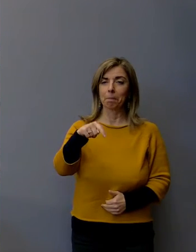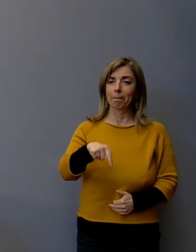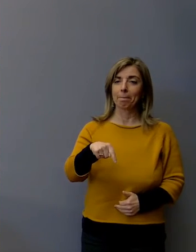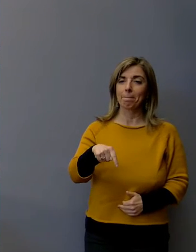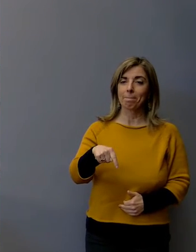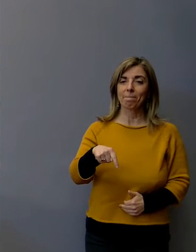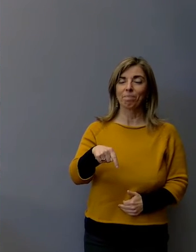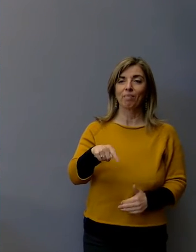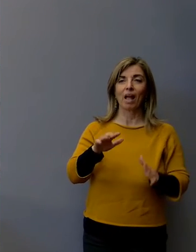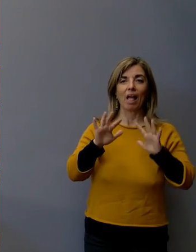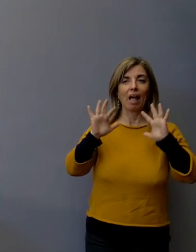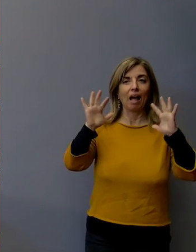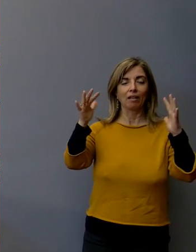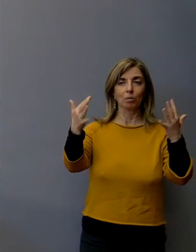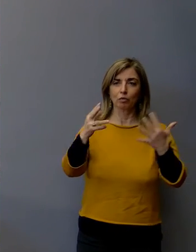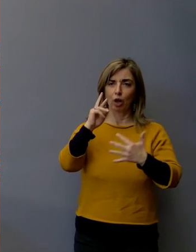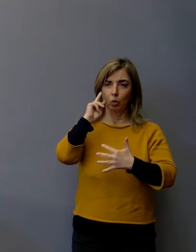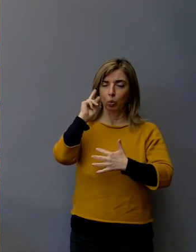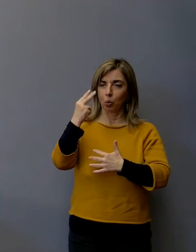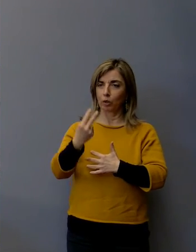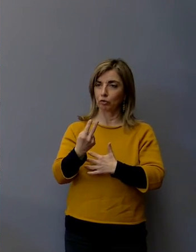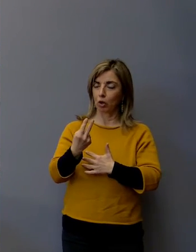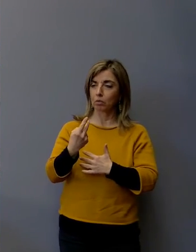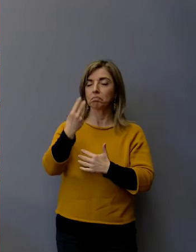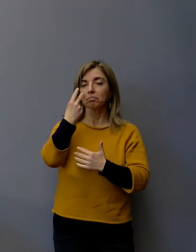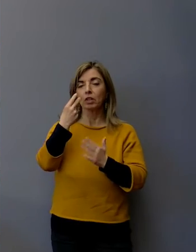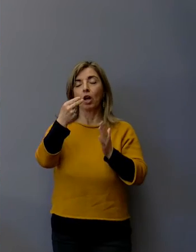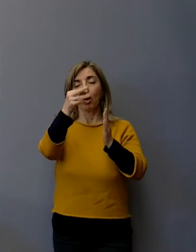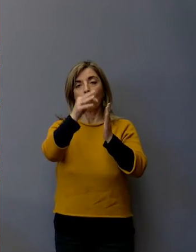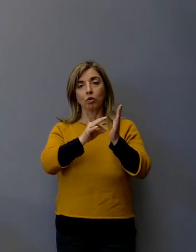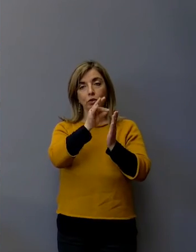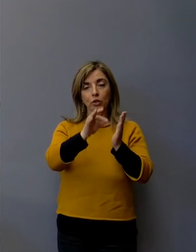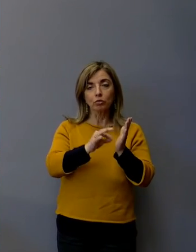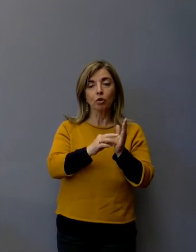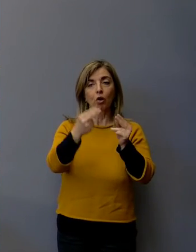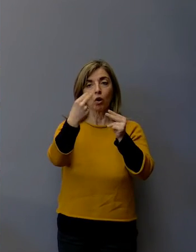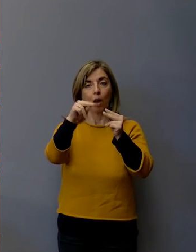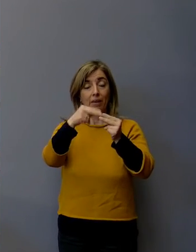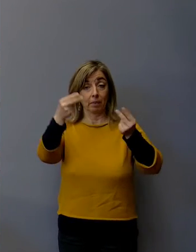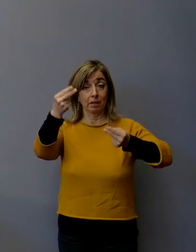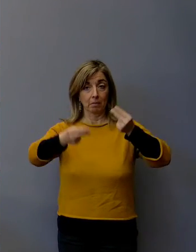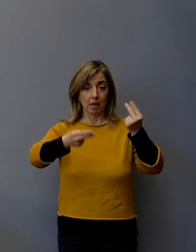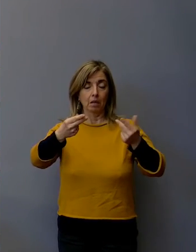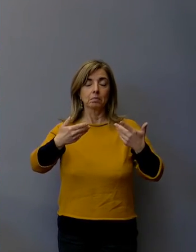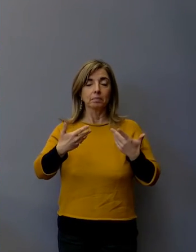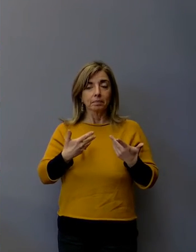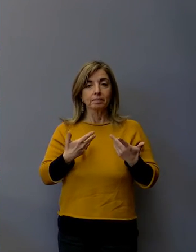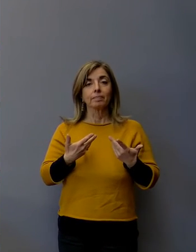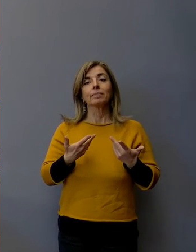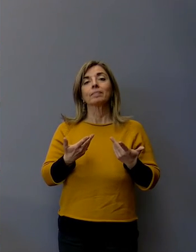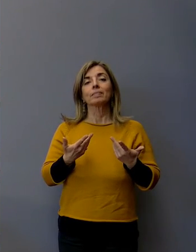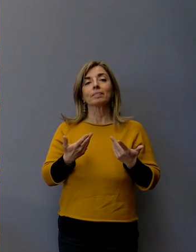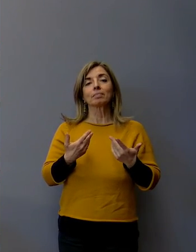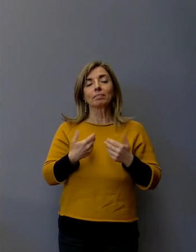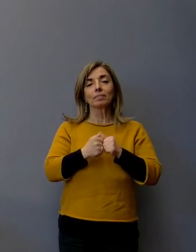in questa due giorni gli ordini del giorno gli emendamenti di bilancio e condivido anche il